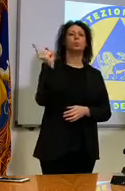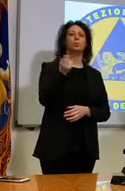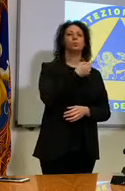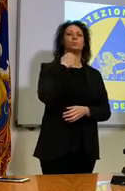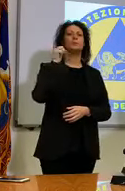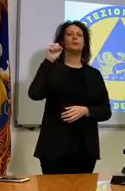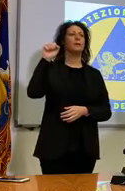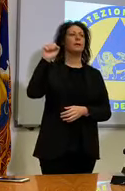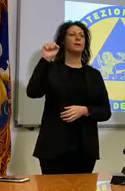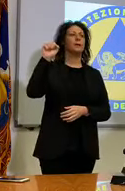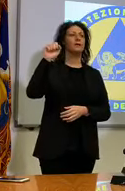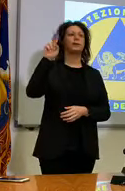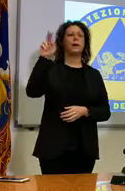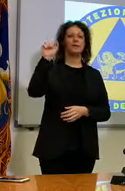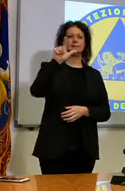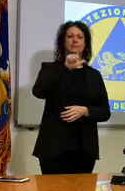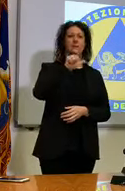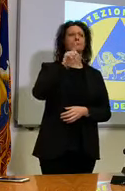il telefono per favore,